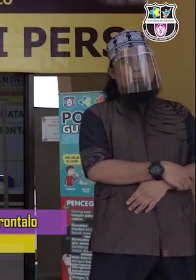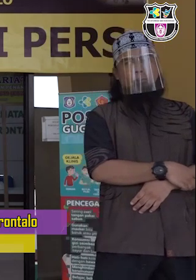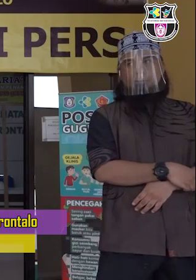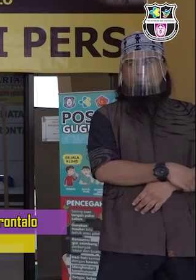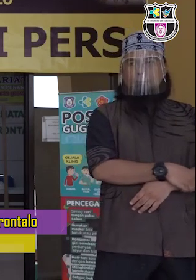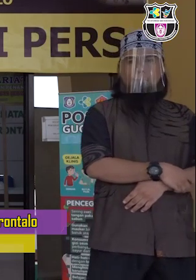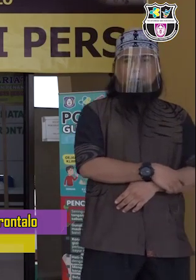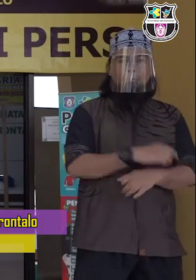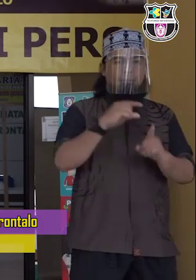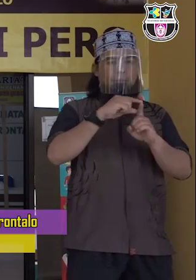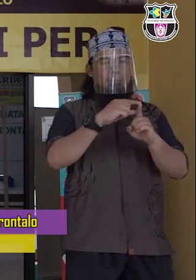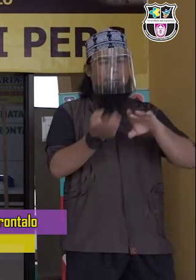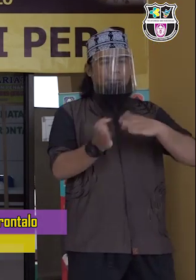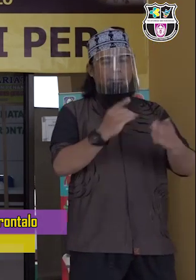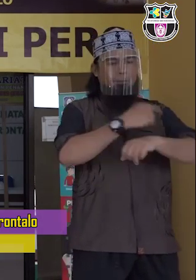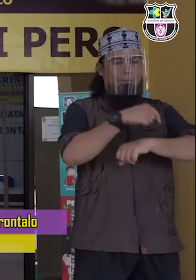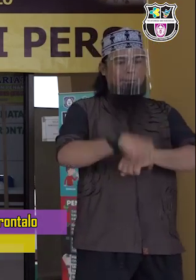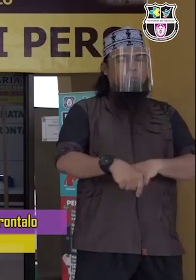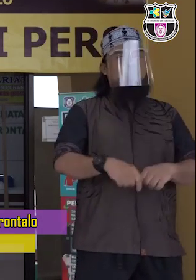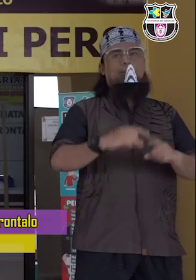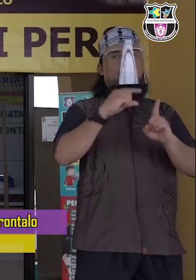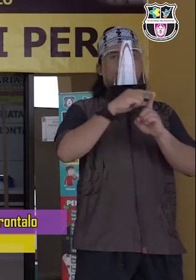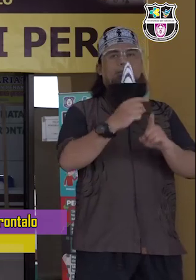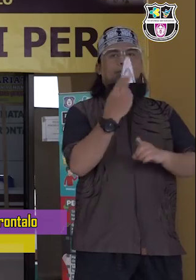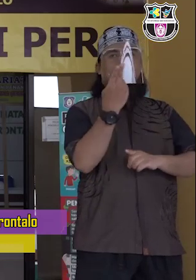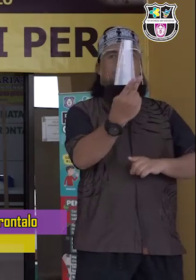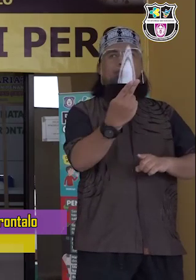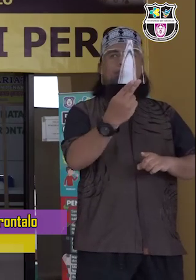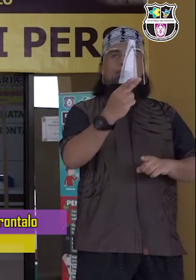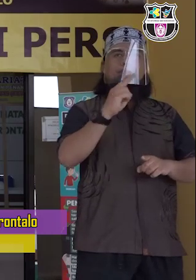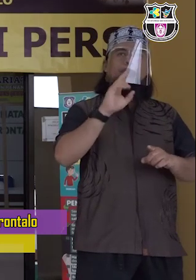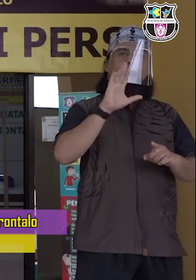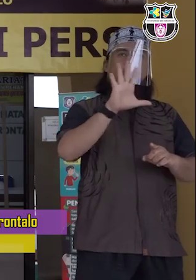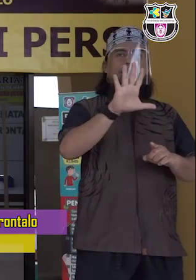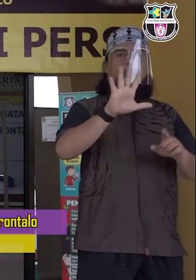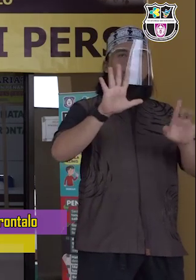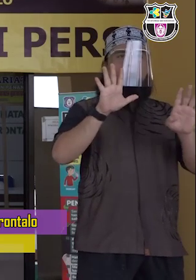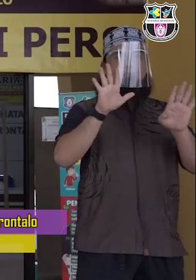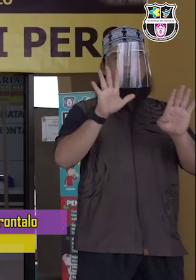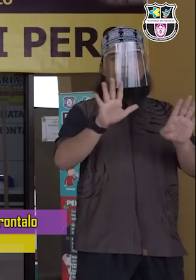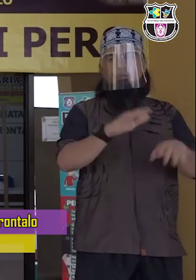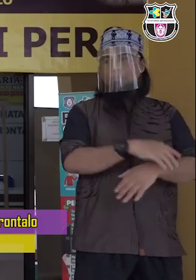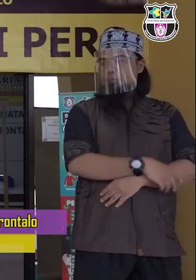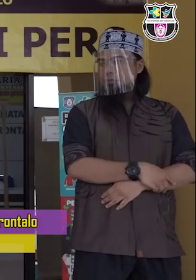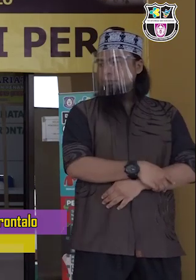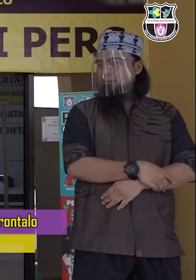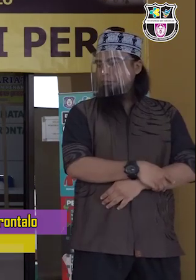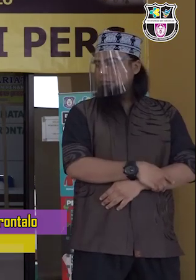Pasien yang ke-259. Ya. Oke, ada lagi? Cukup